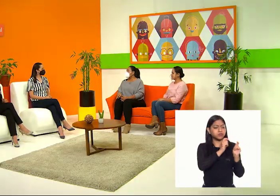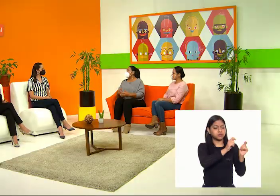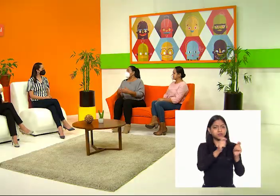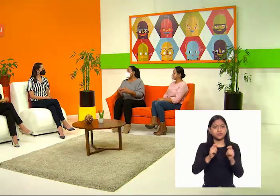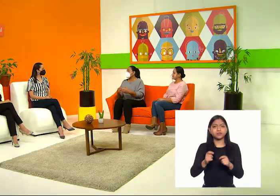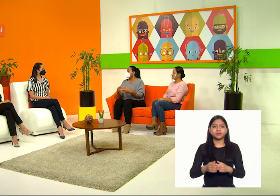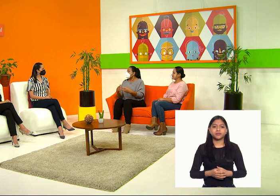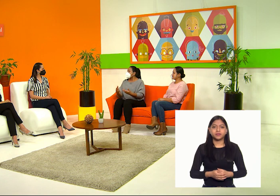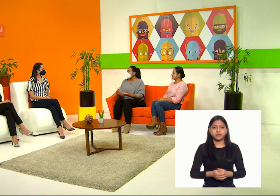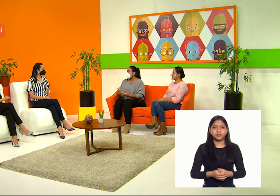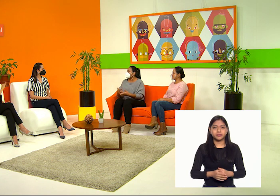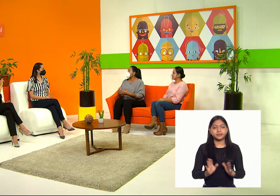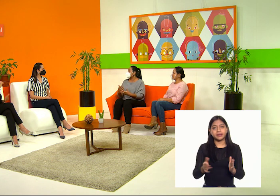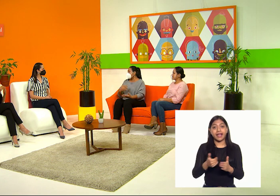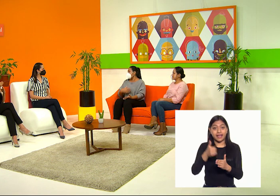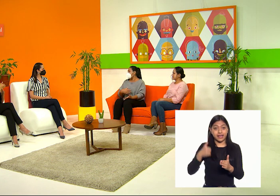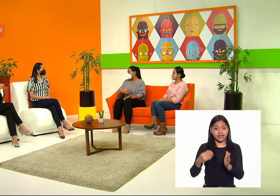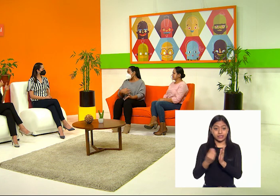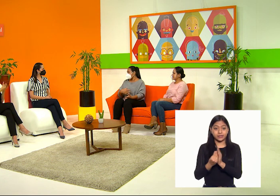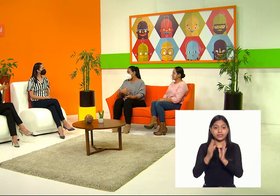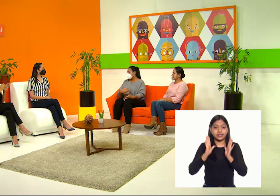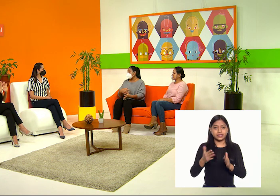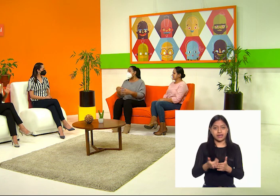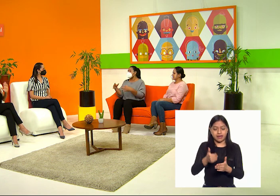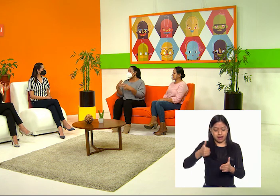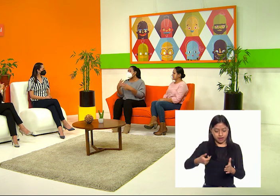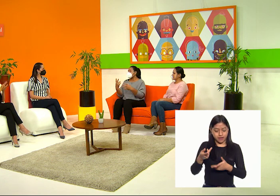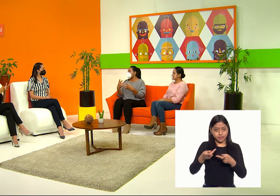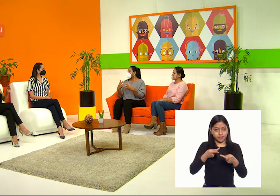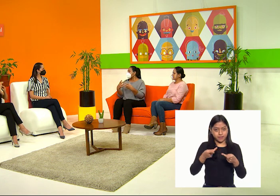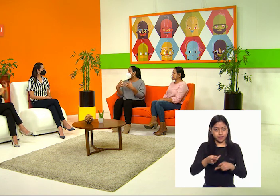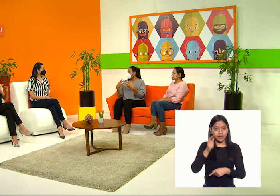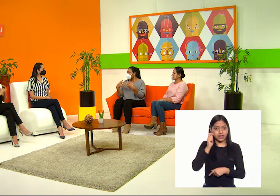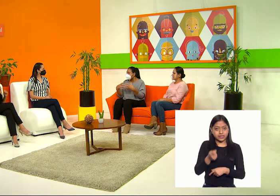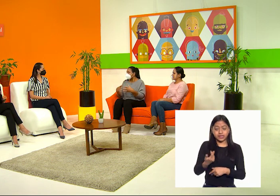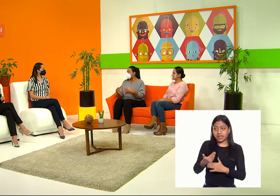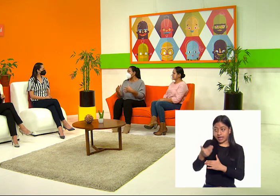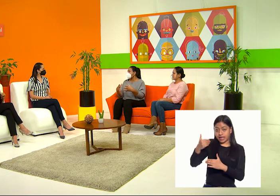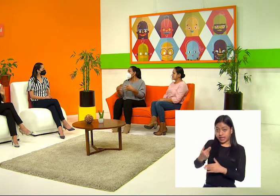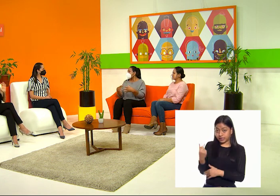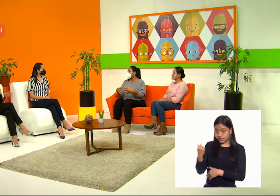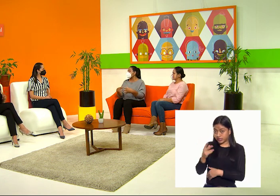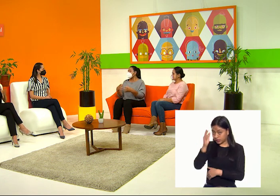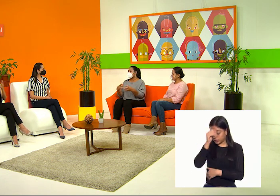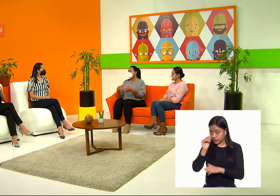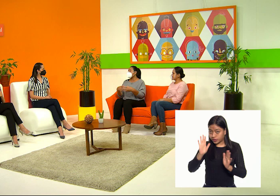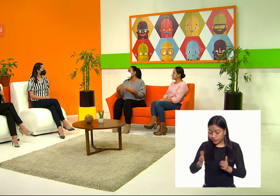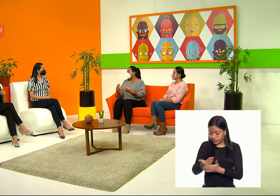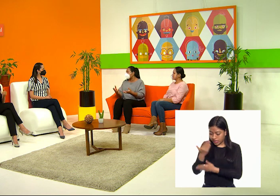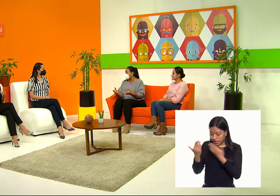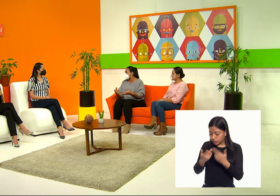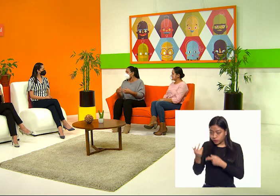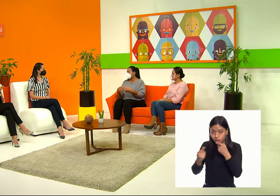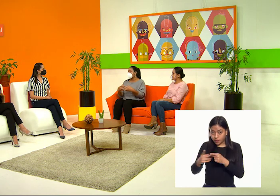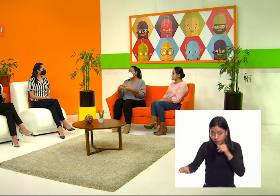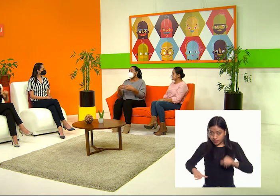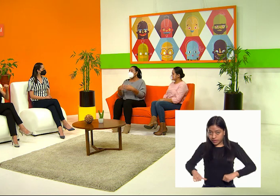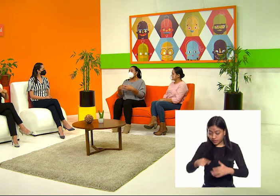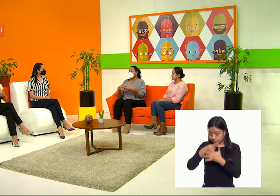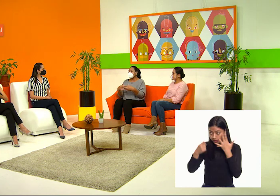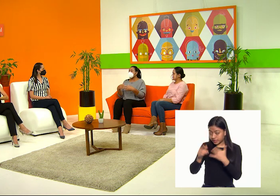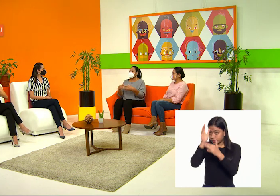pues antes de la clase ya hay una planeación en la que las dos ya estamos inmersas activamente.